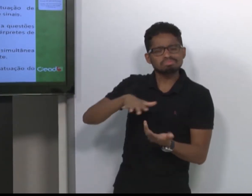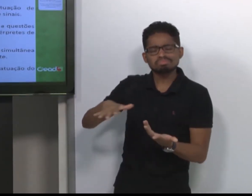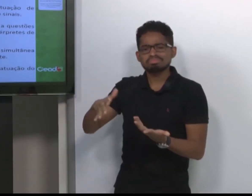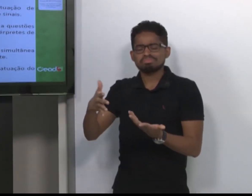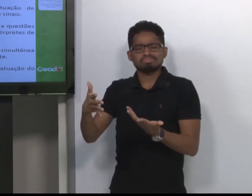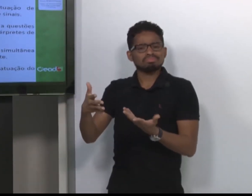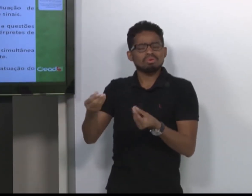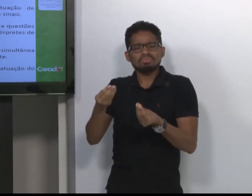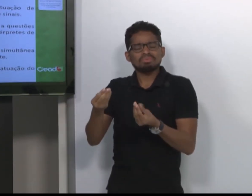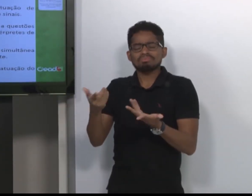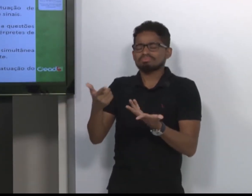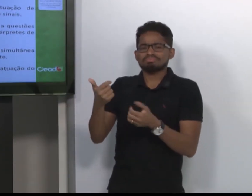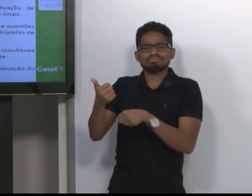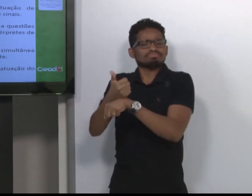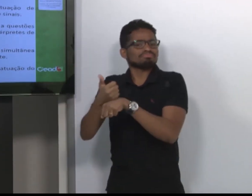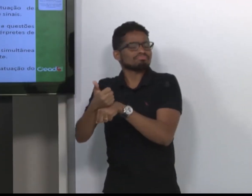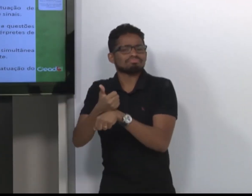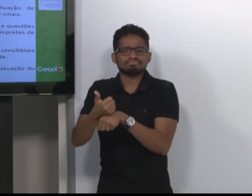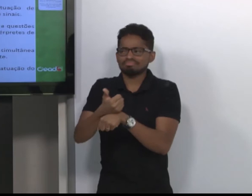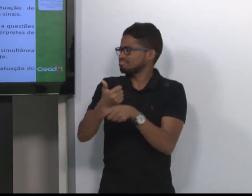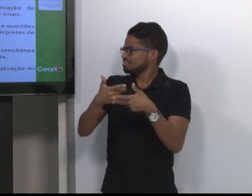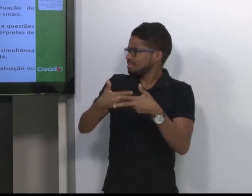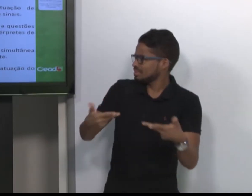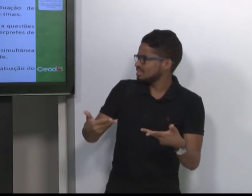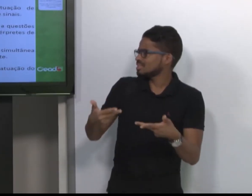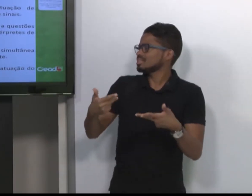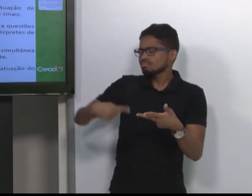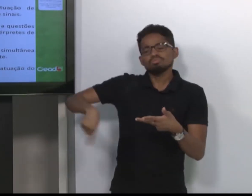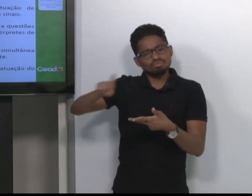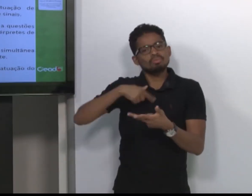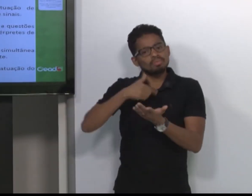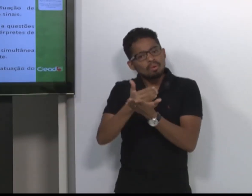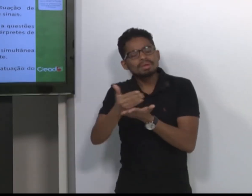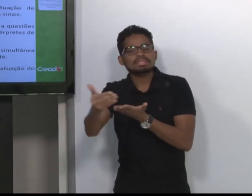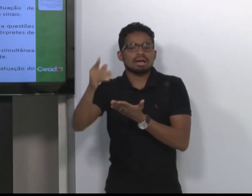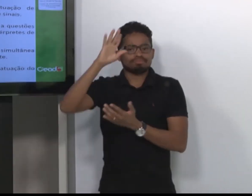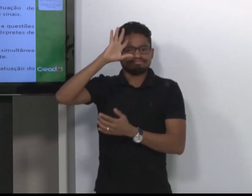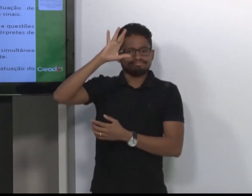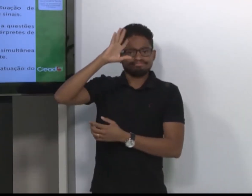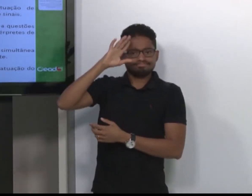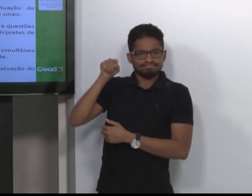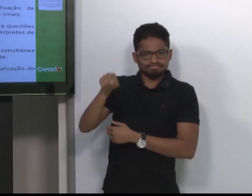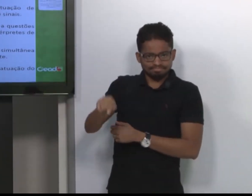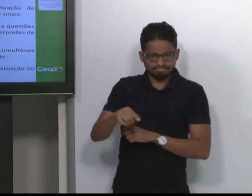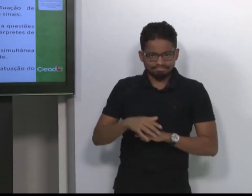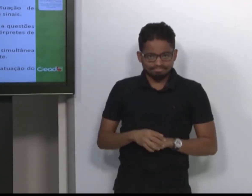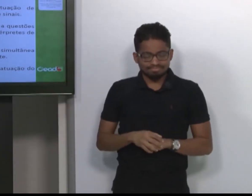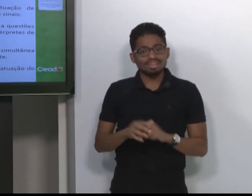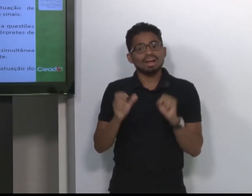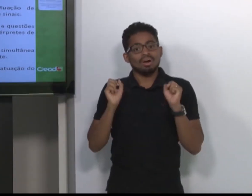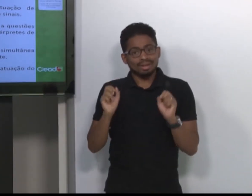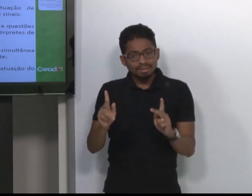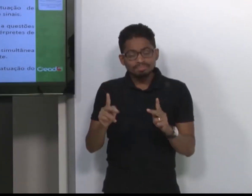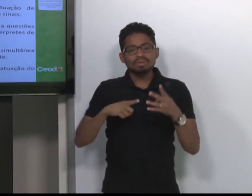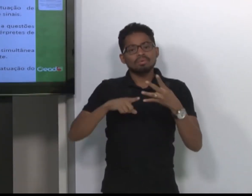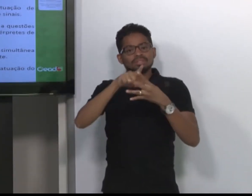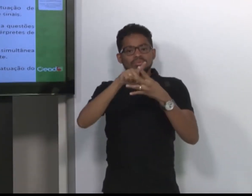surdo, é um novo campo. E como é que atua esse